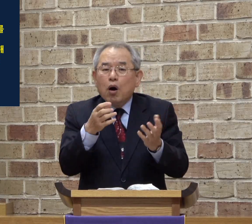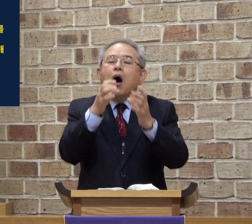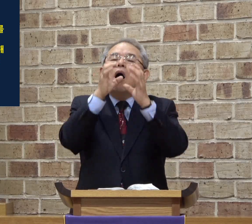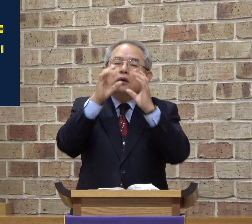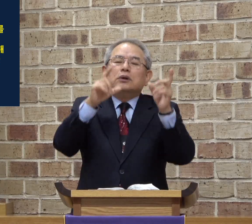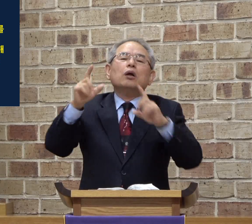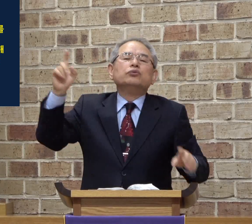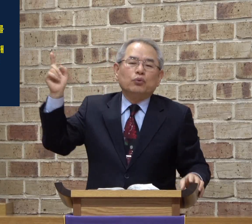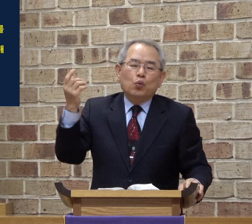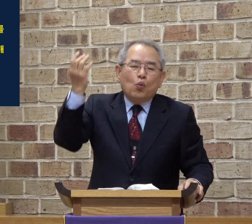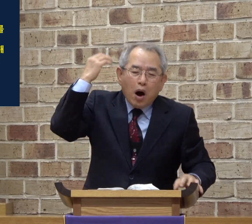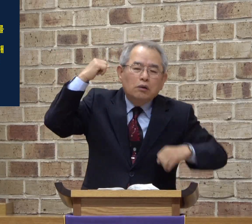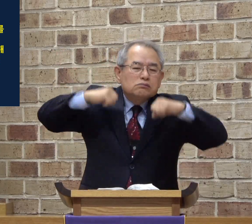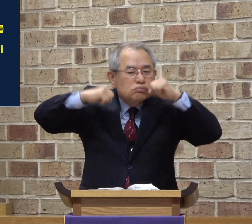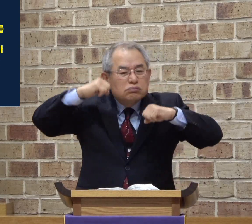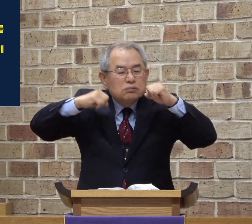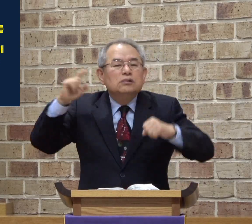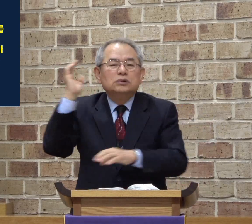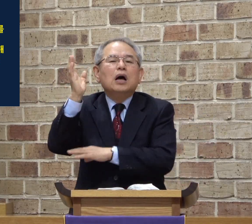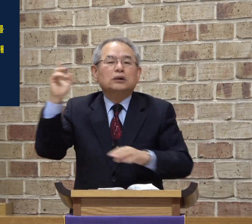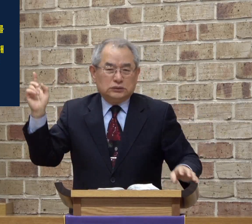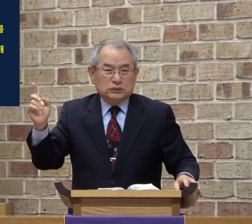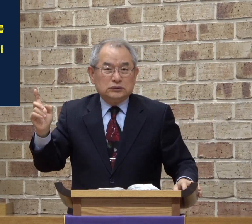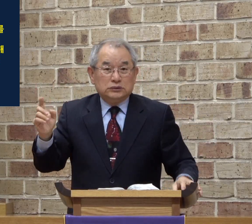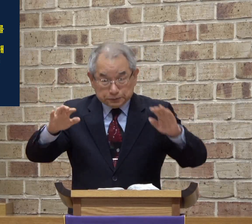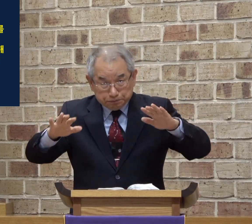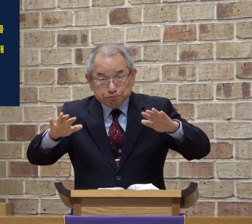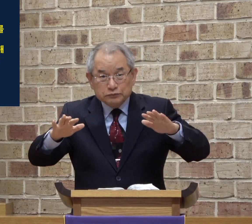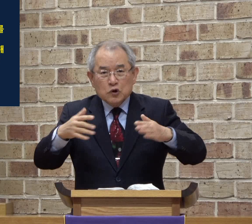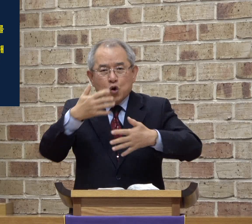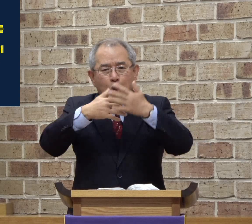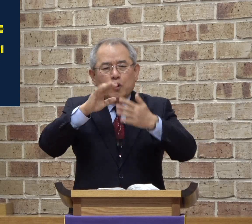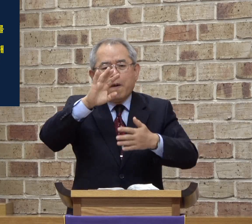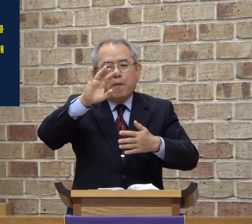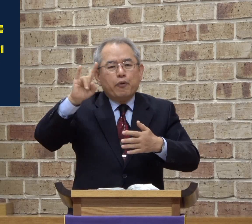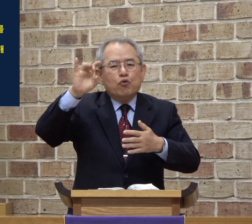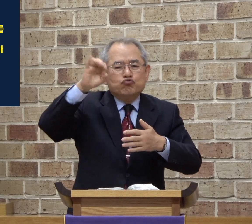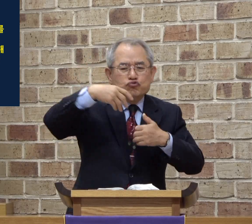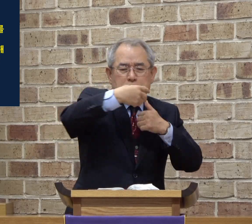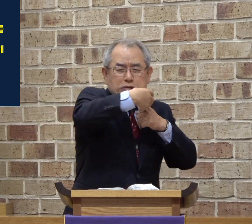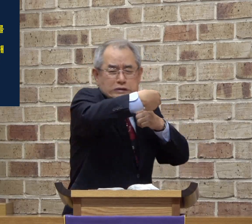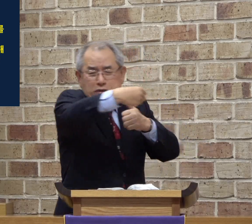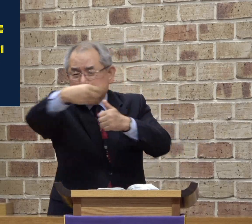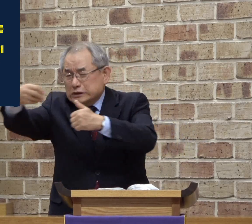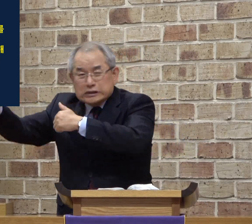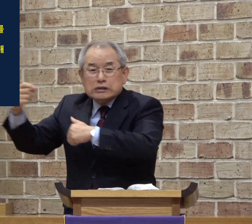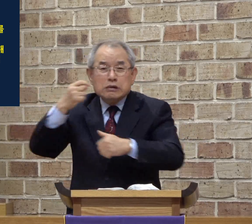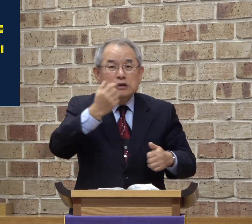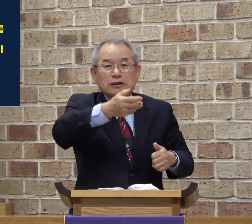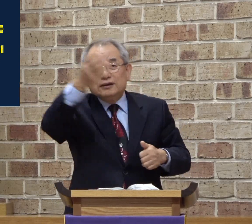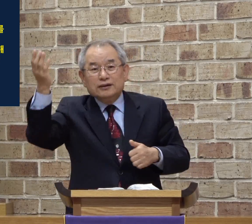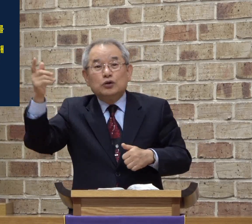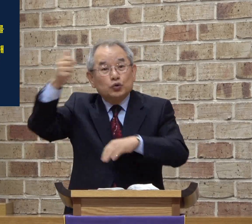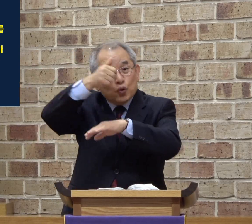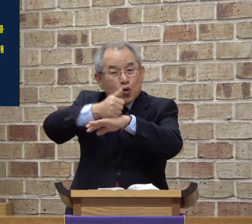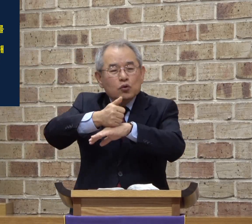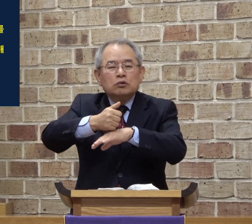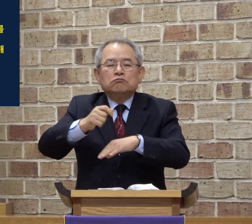그렇게 살았고 이웃 사람들의 도움을 받아 살았는데도 또한 자선단체에서 어려움을 알고 그 소녀를 돕기